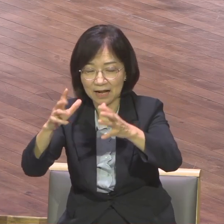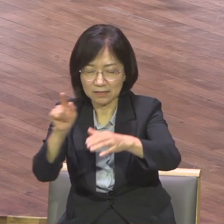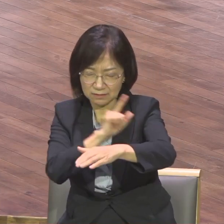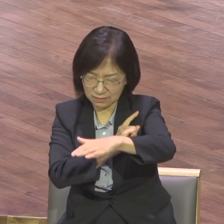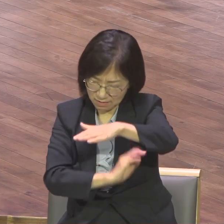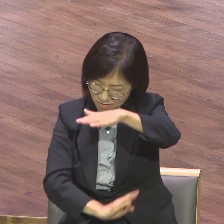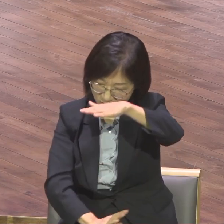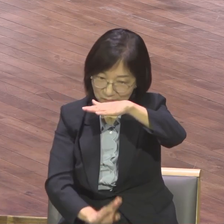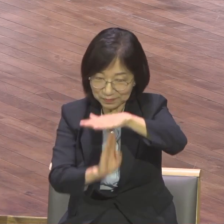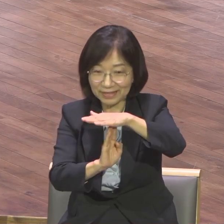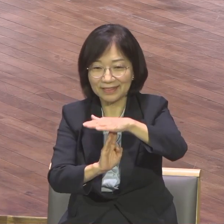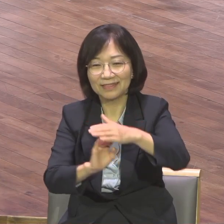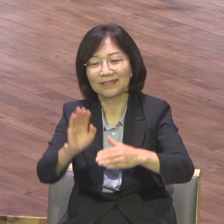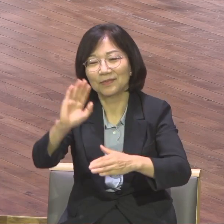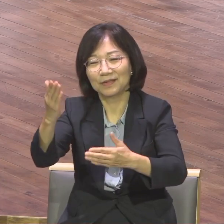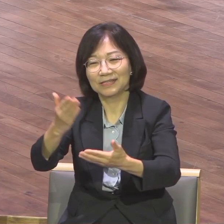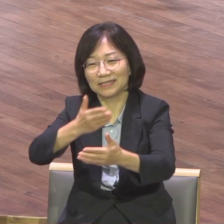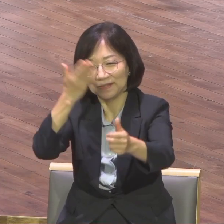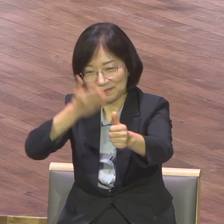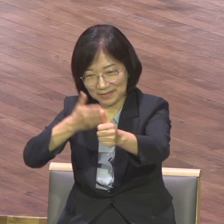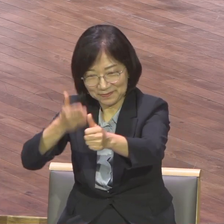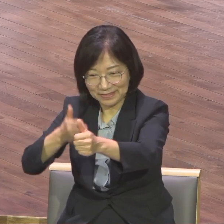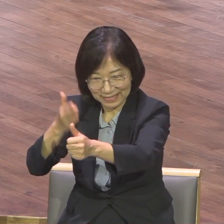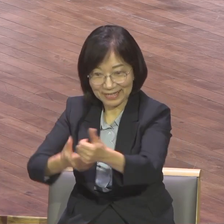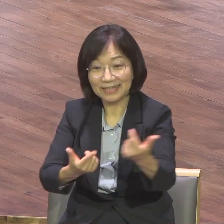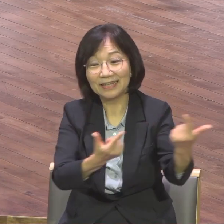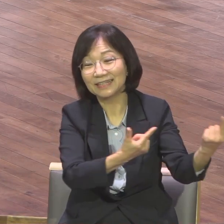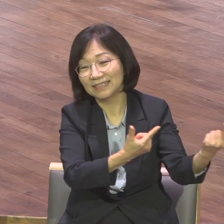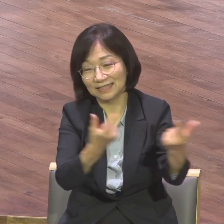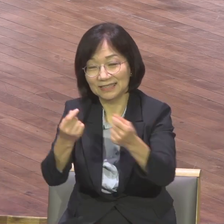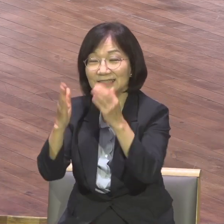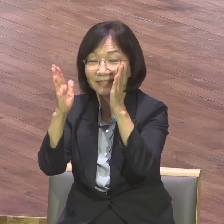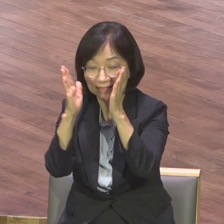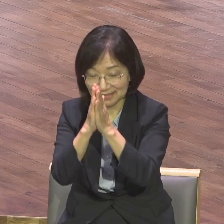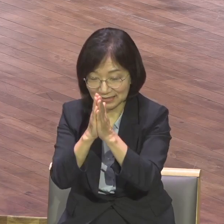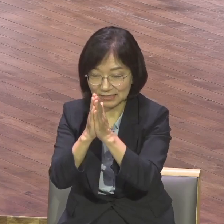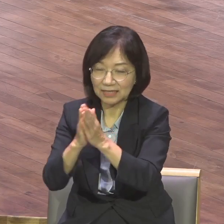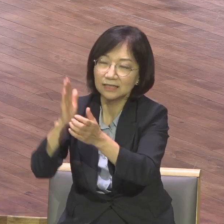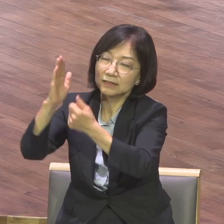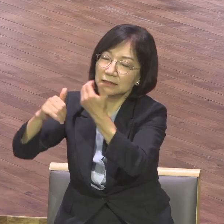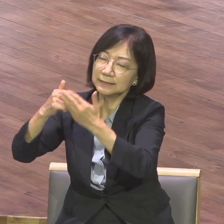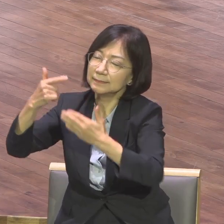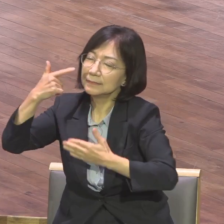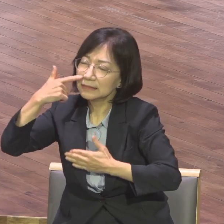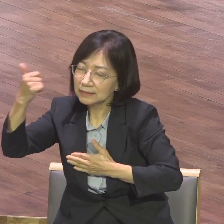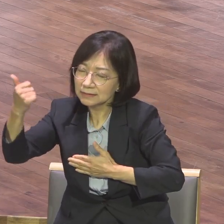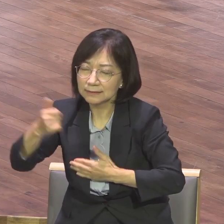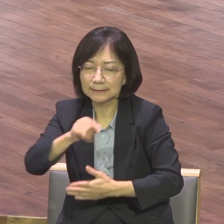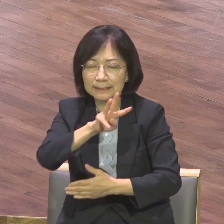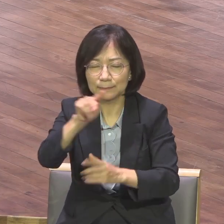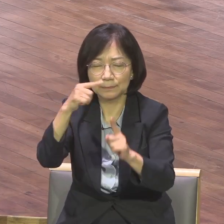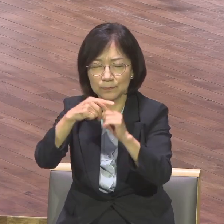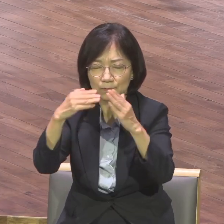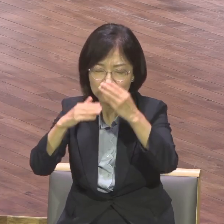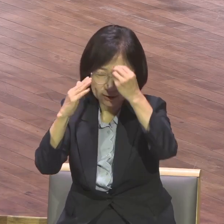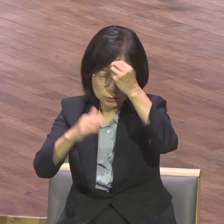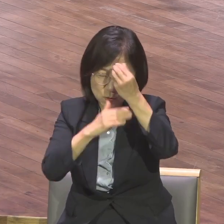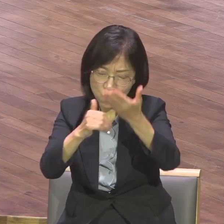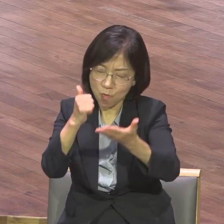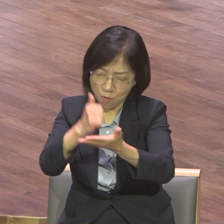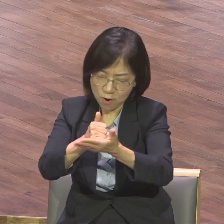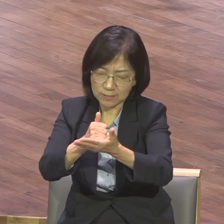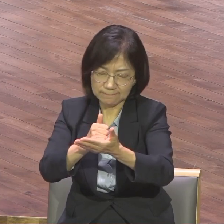주의 이름으로 축복합니다. 기도합시다. 아버지 하나님, 영계 모든 성도들 참으로 클래스가